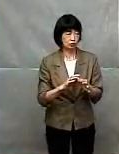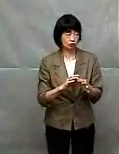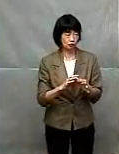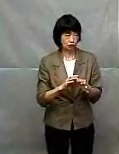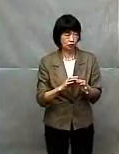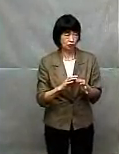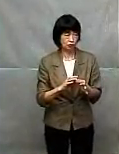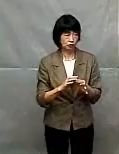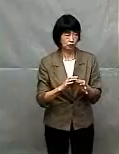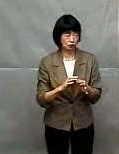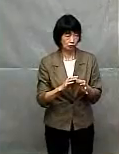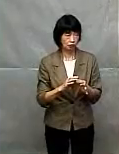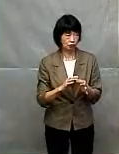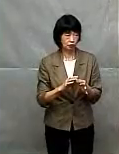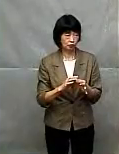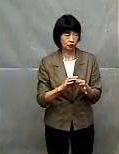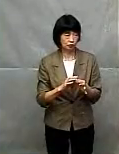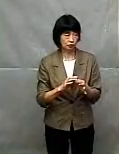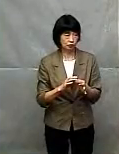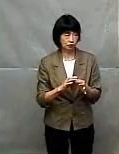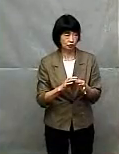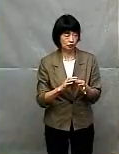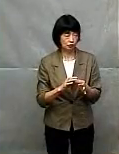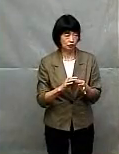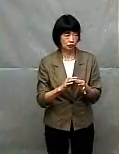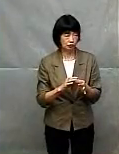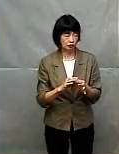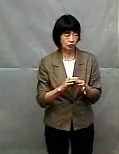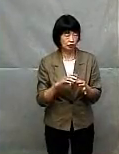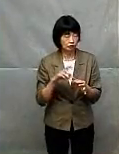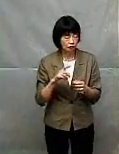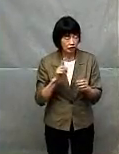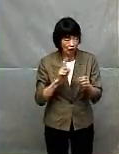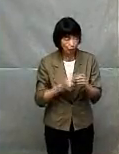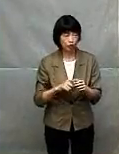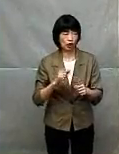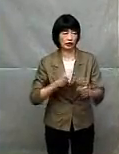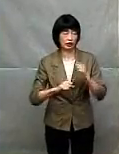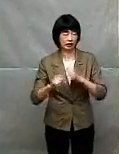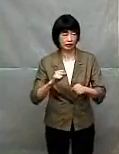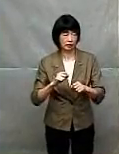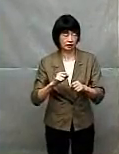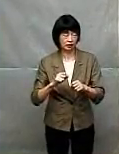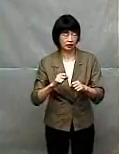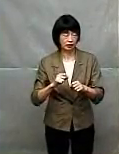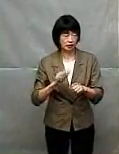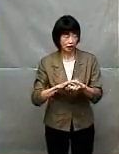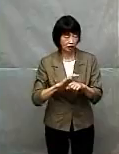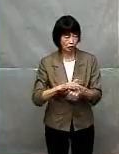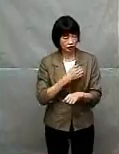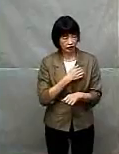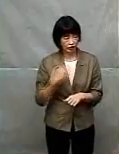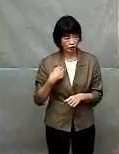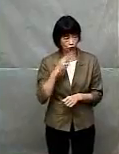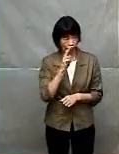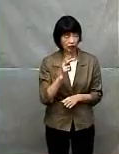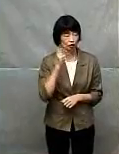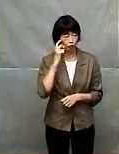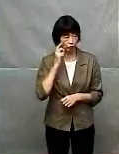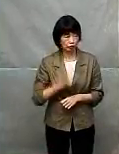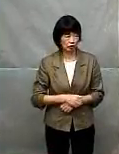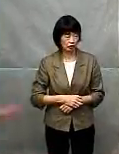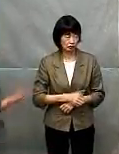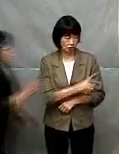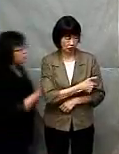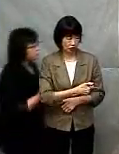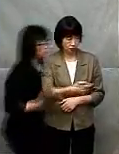ところという意味での働きかけはできるのではないかというふうに思います。 すみません、